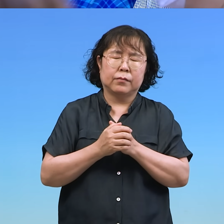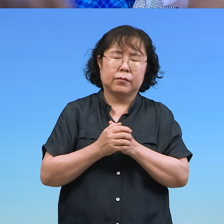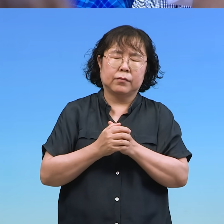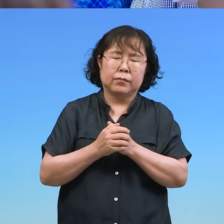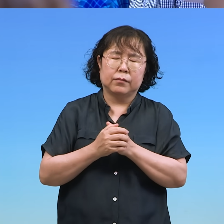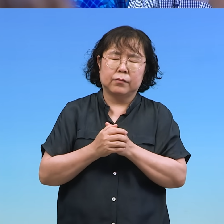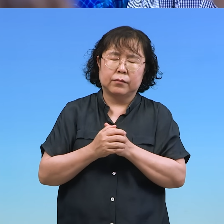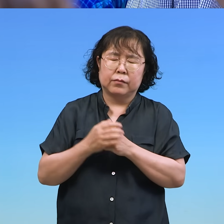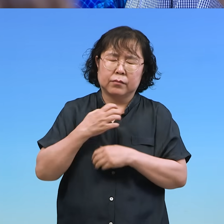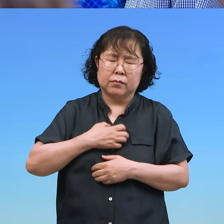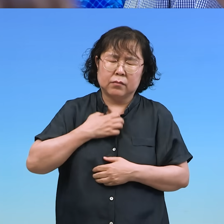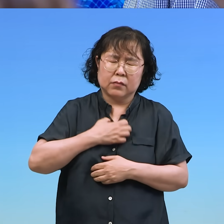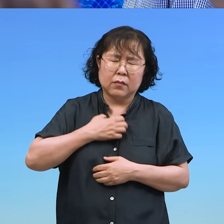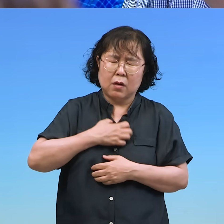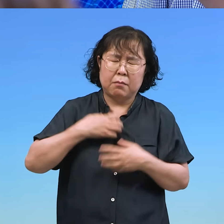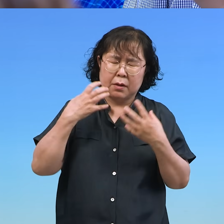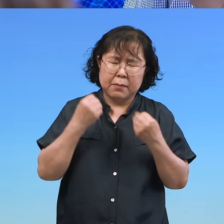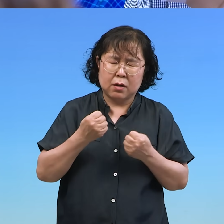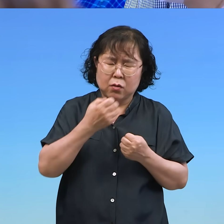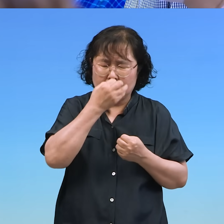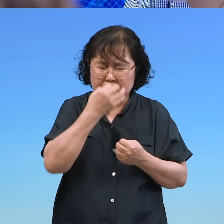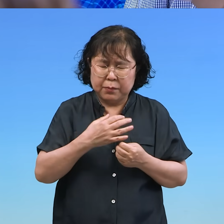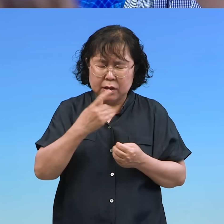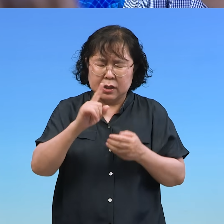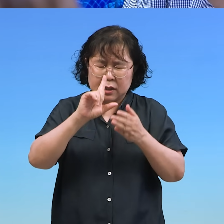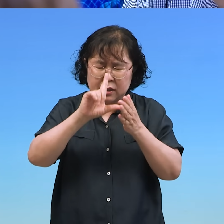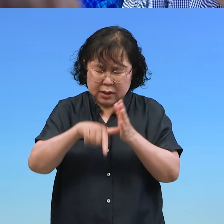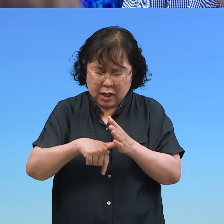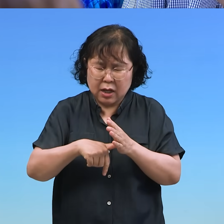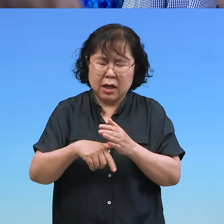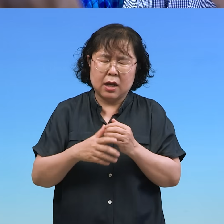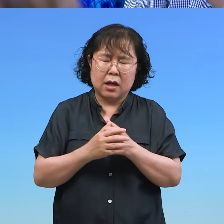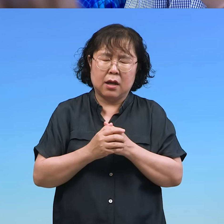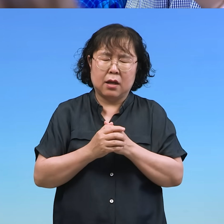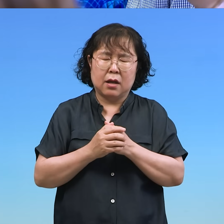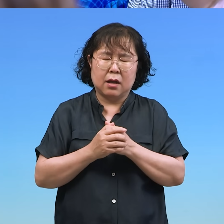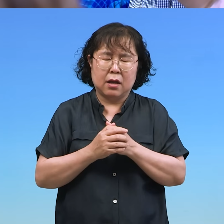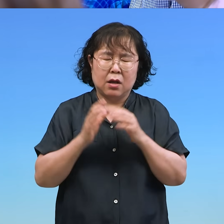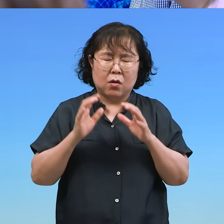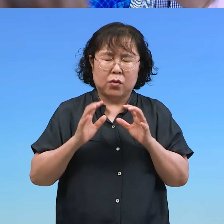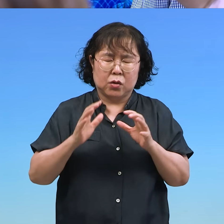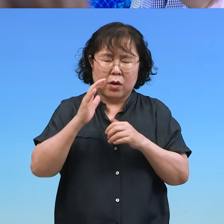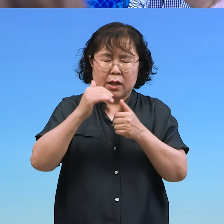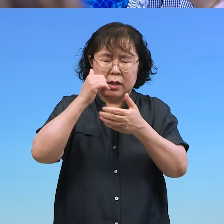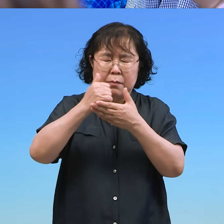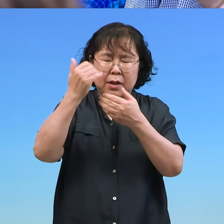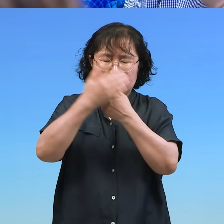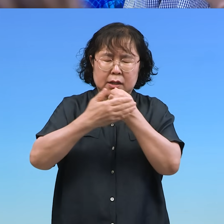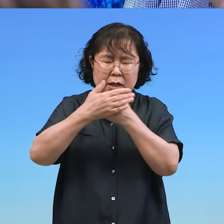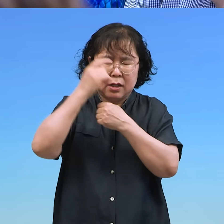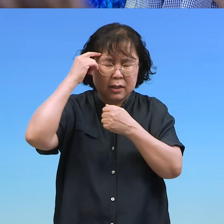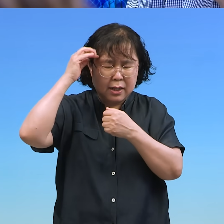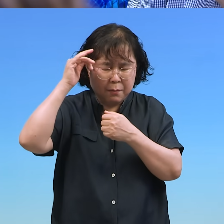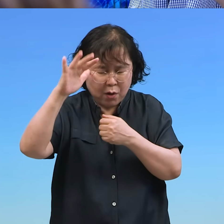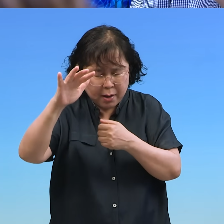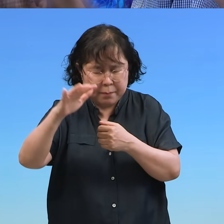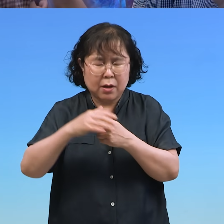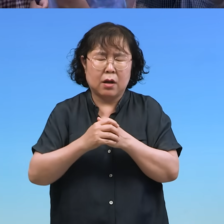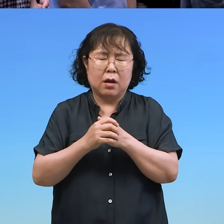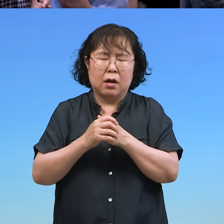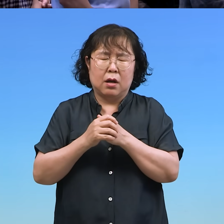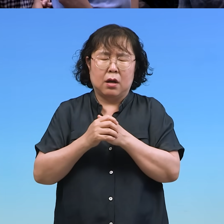너무나 두려움이 많고 불안이 많은 시대에 살아계신 하나님, 오늘 하나님 은혜를 이 시간